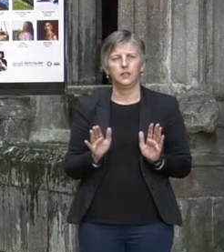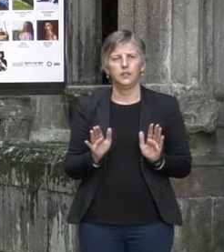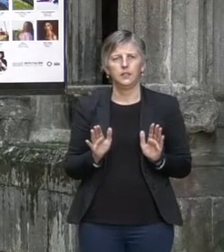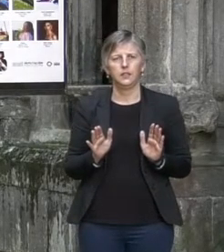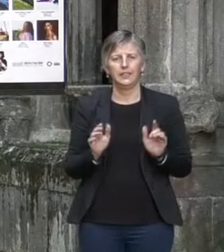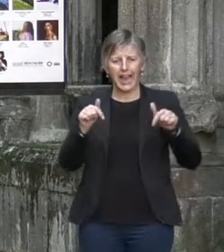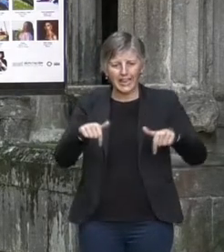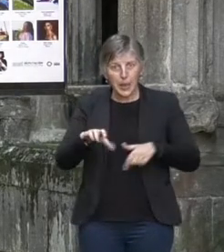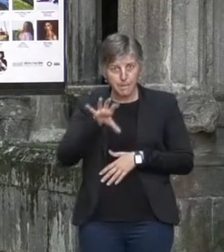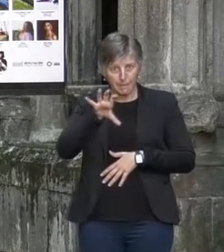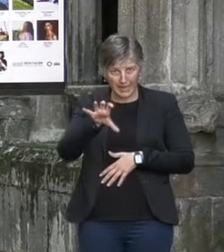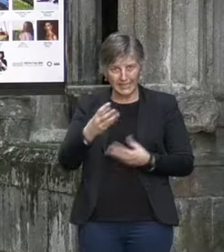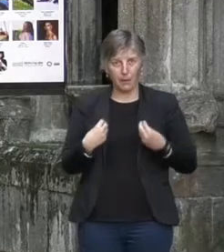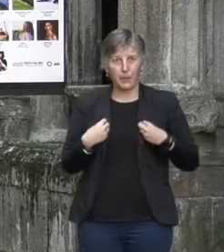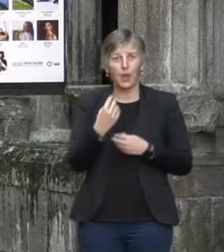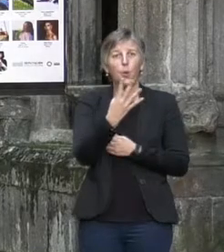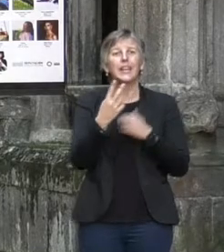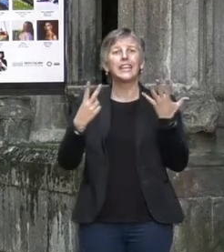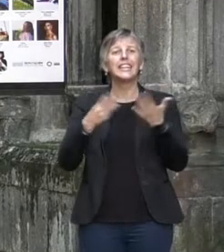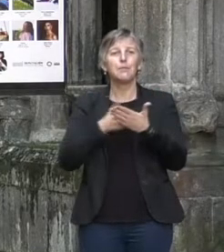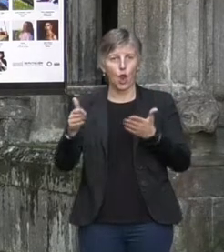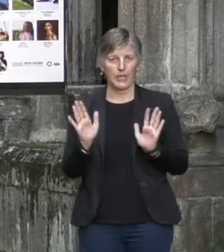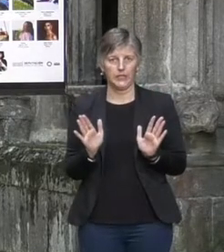Aquí, neste país, vivimos 47 millóns.